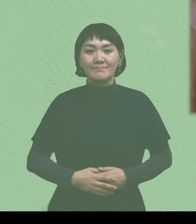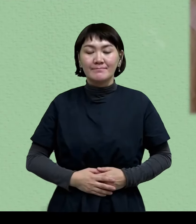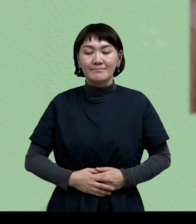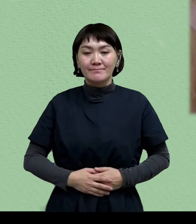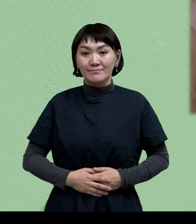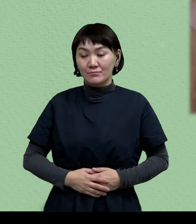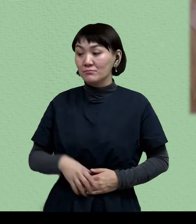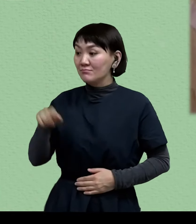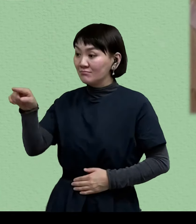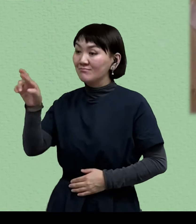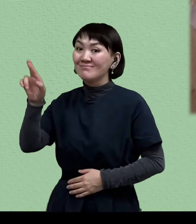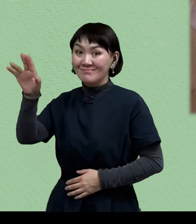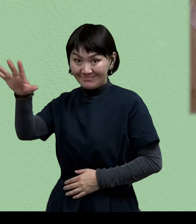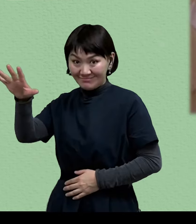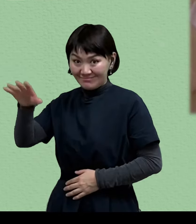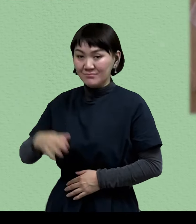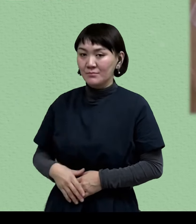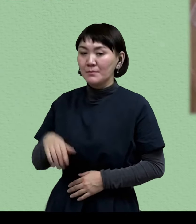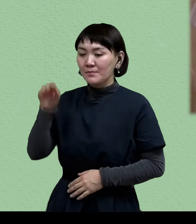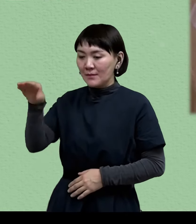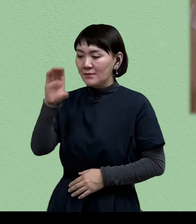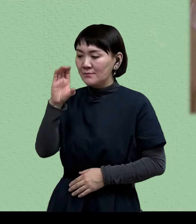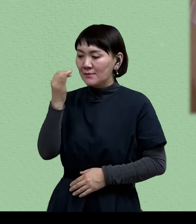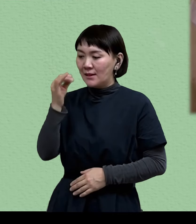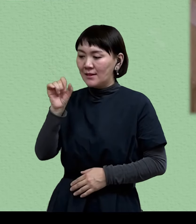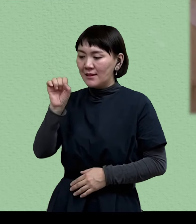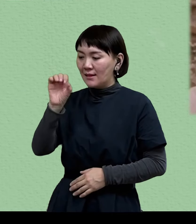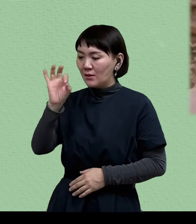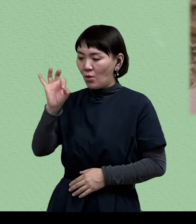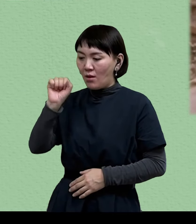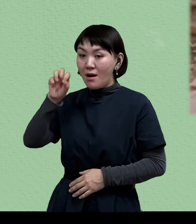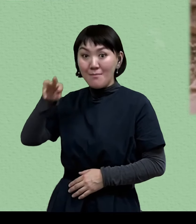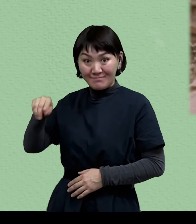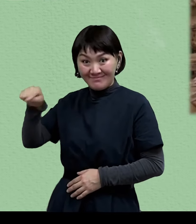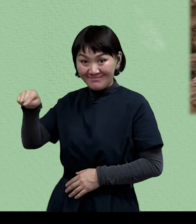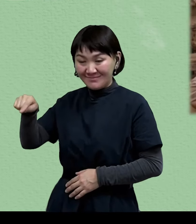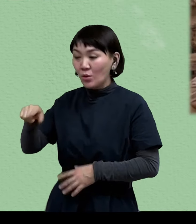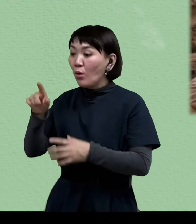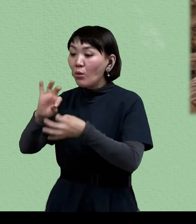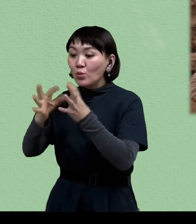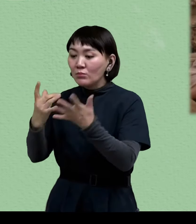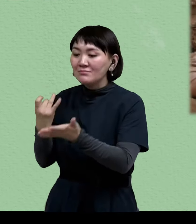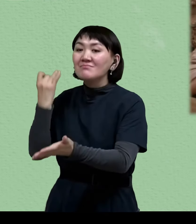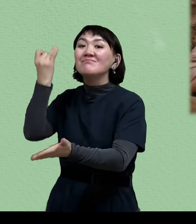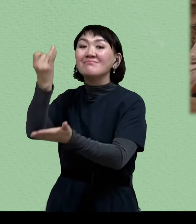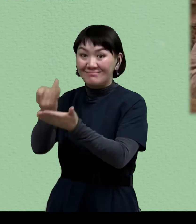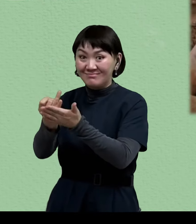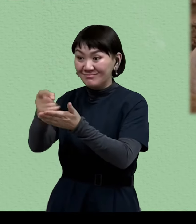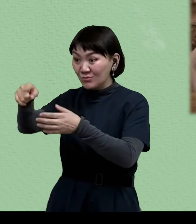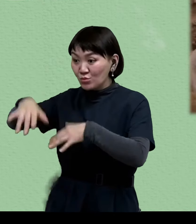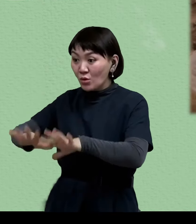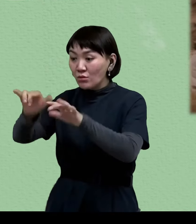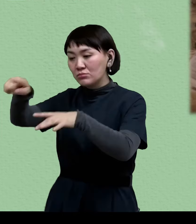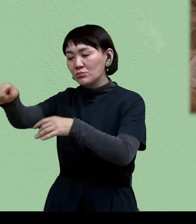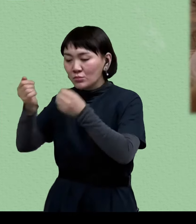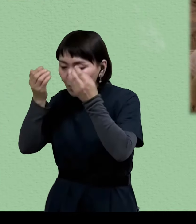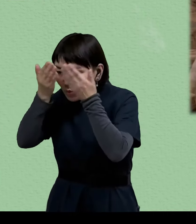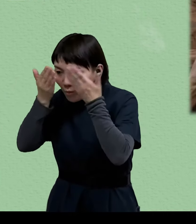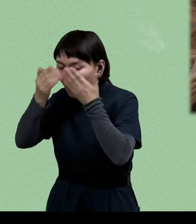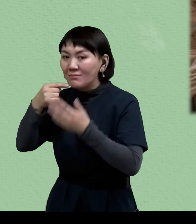Яв, Силомын орчуулбал илгээгдсэн цөөрөмд угаа гэв.